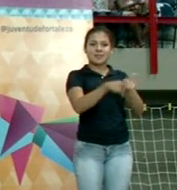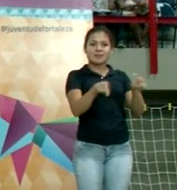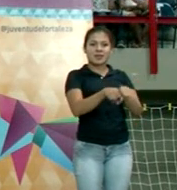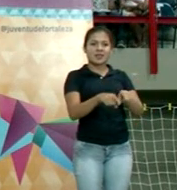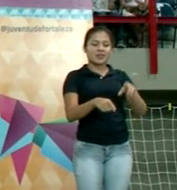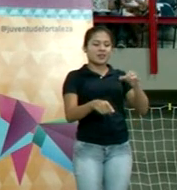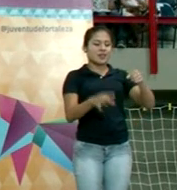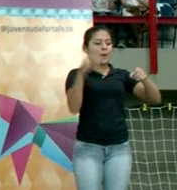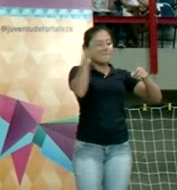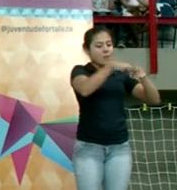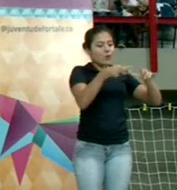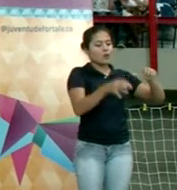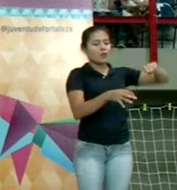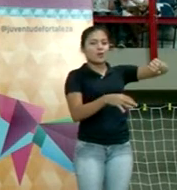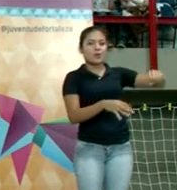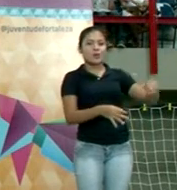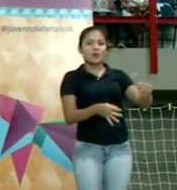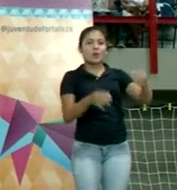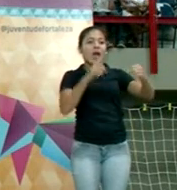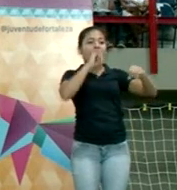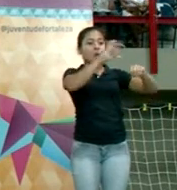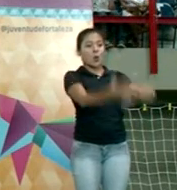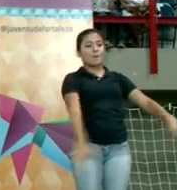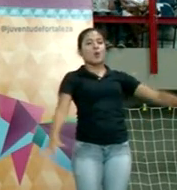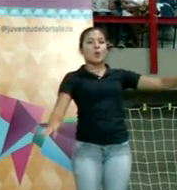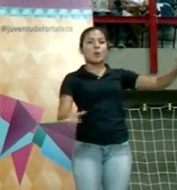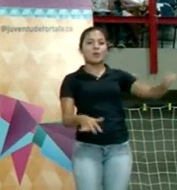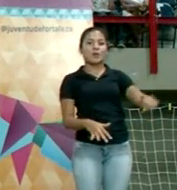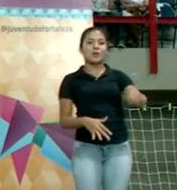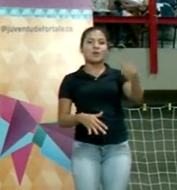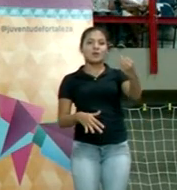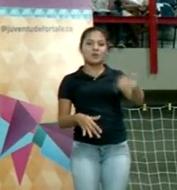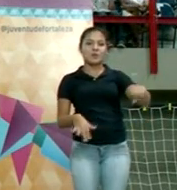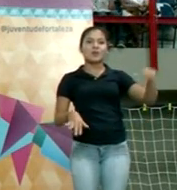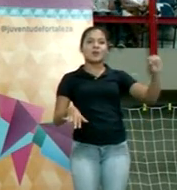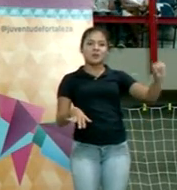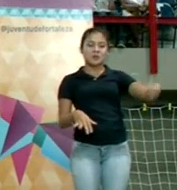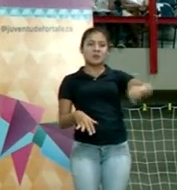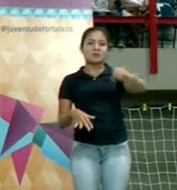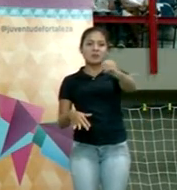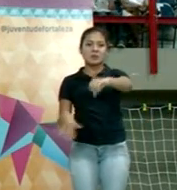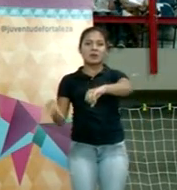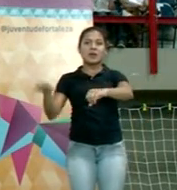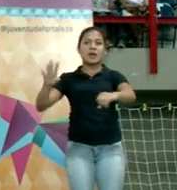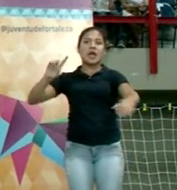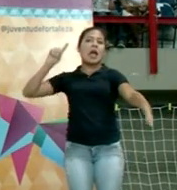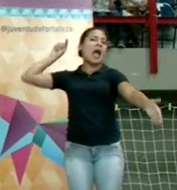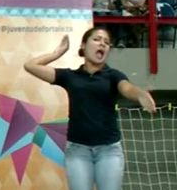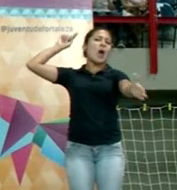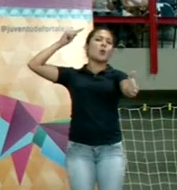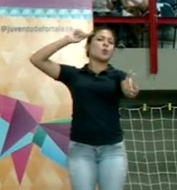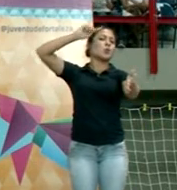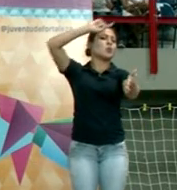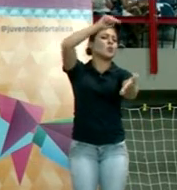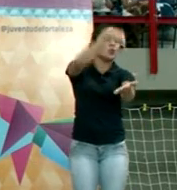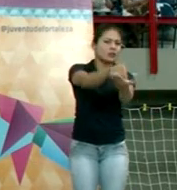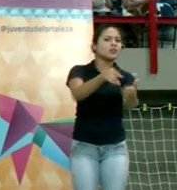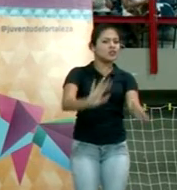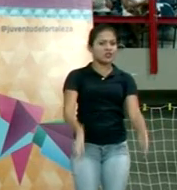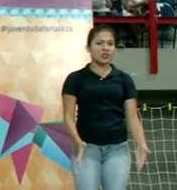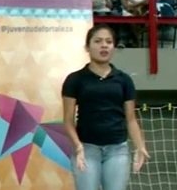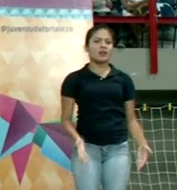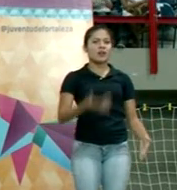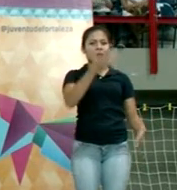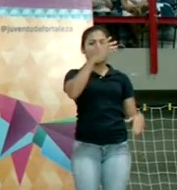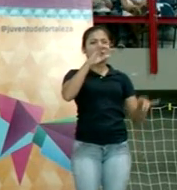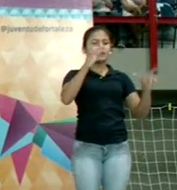joga no mar. Aí o mar vai levando aquela garrafa com o bilhete e aparece no outro continente. E isso já aconteceu de verdade, já foi noticiado